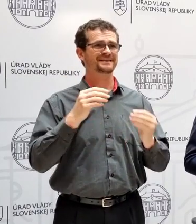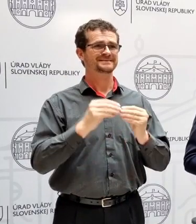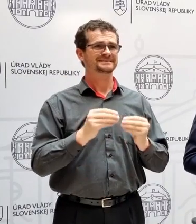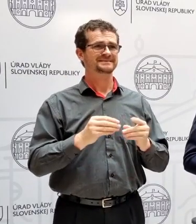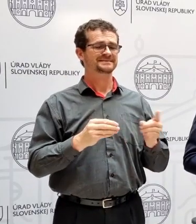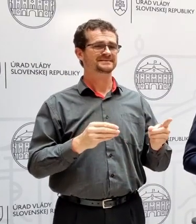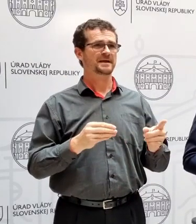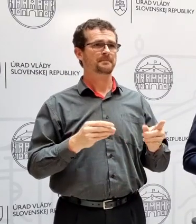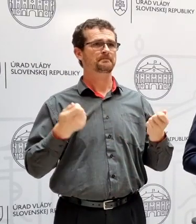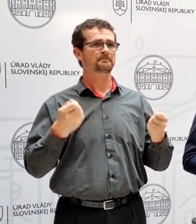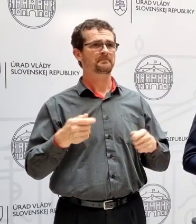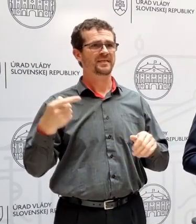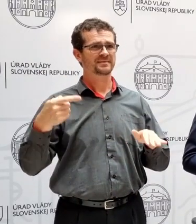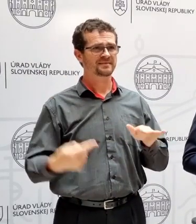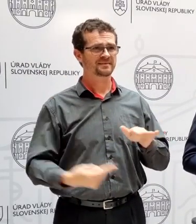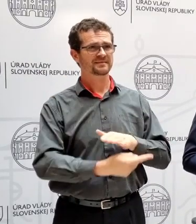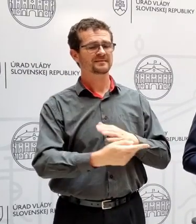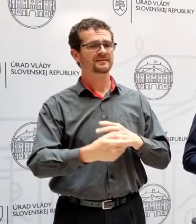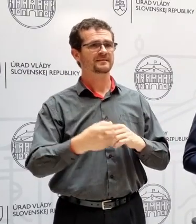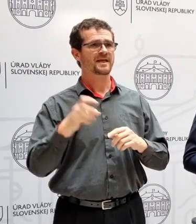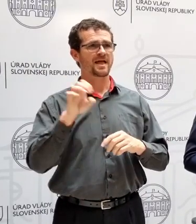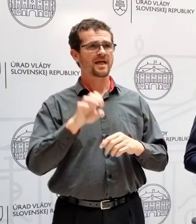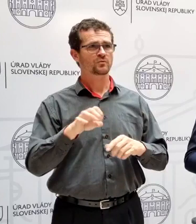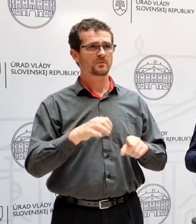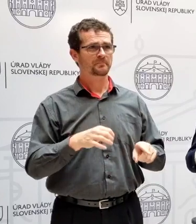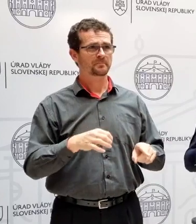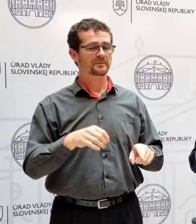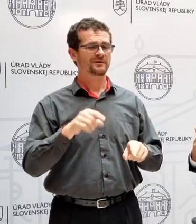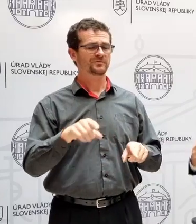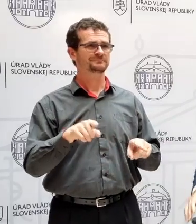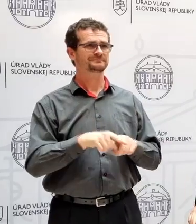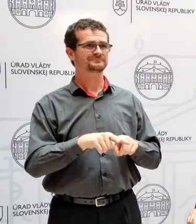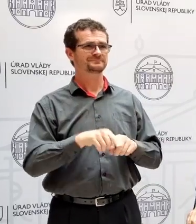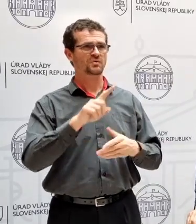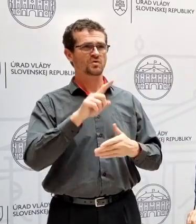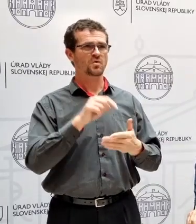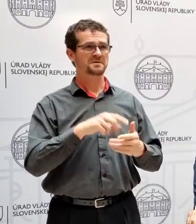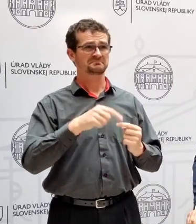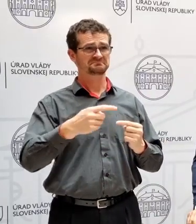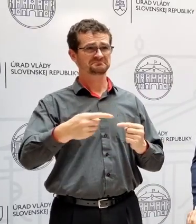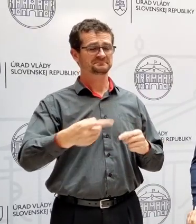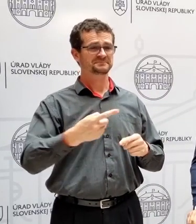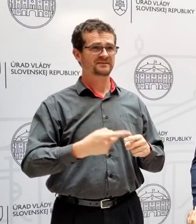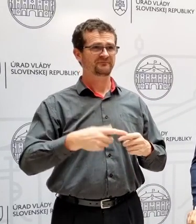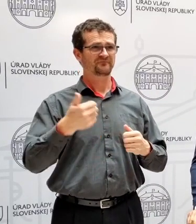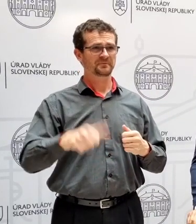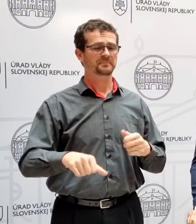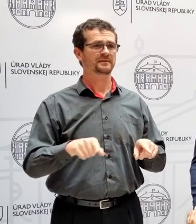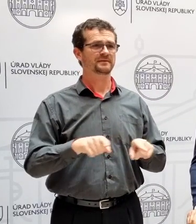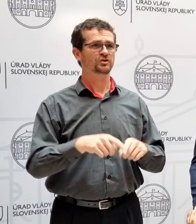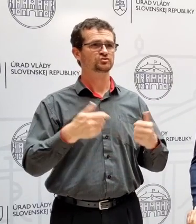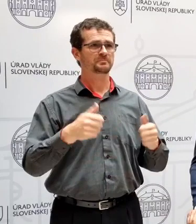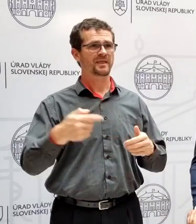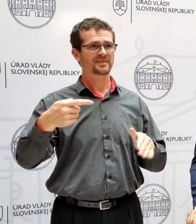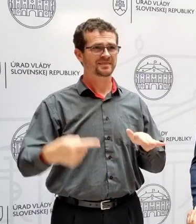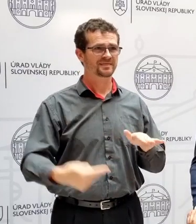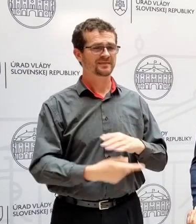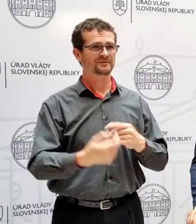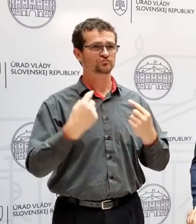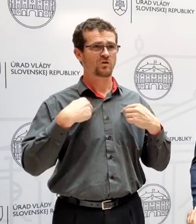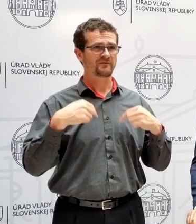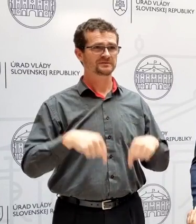systém plynovodov v rámci Európy. Je to podľa mňa otázka pár týždňov, že vypne aj plynovod, ktorý